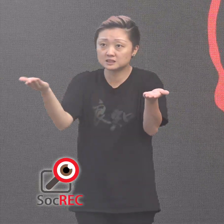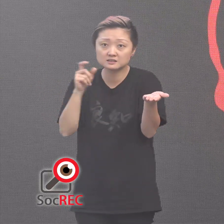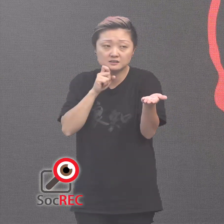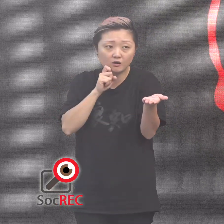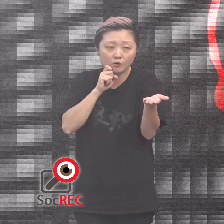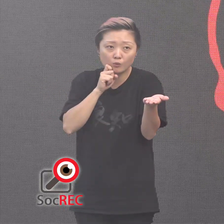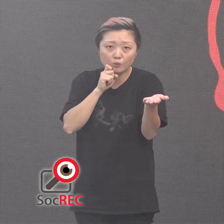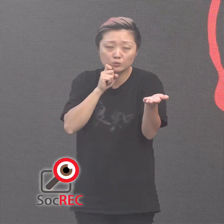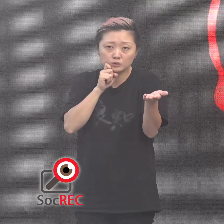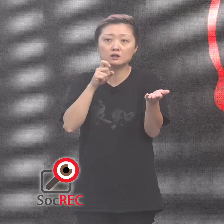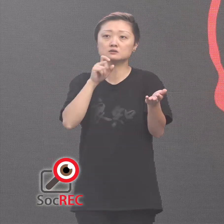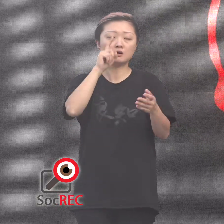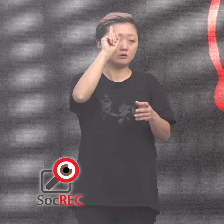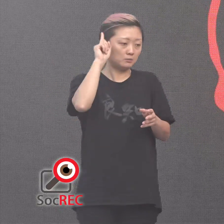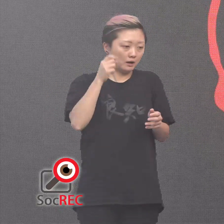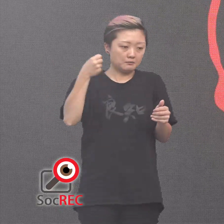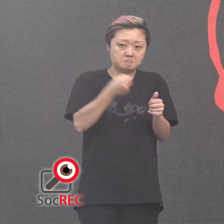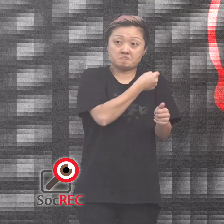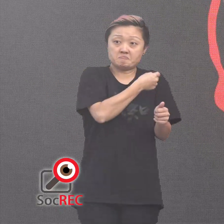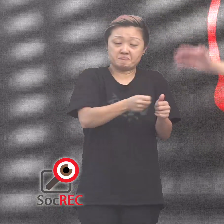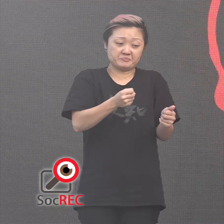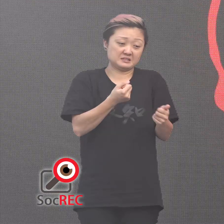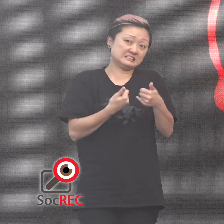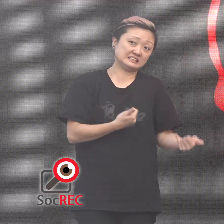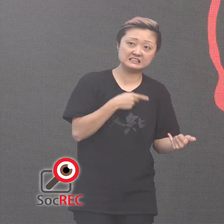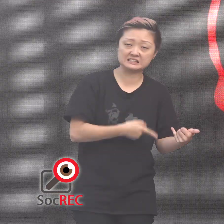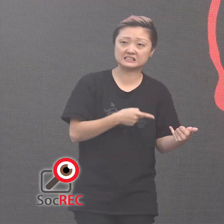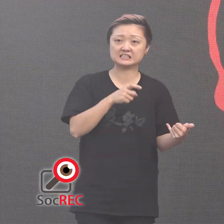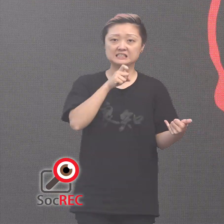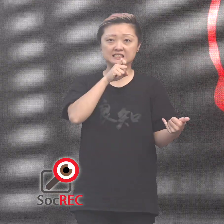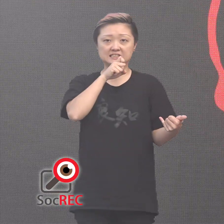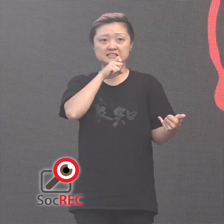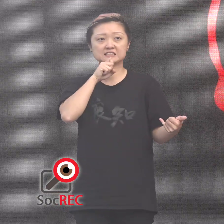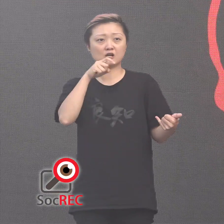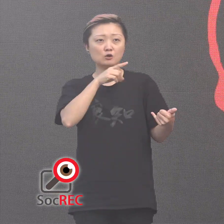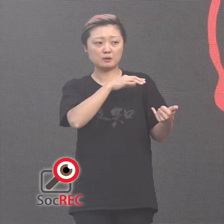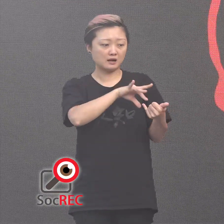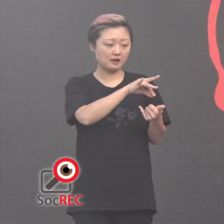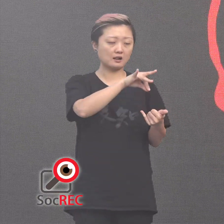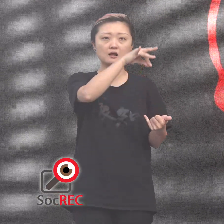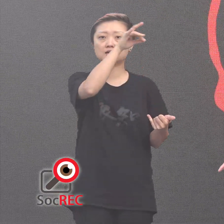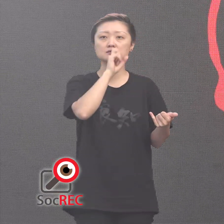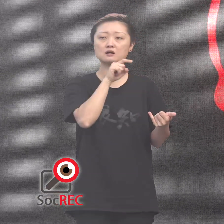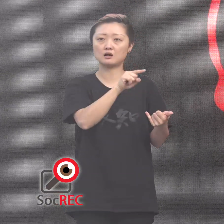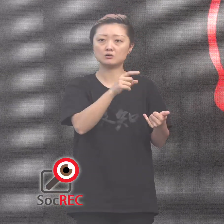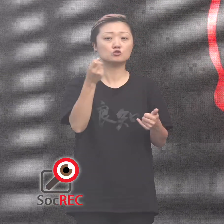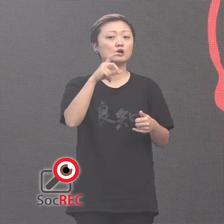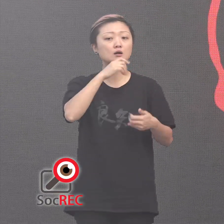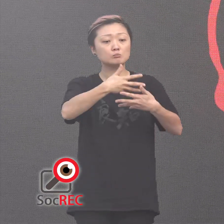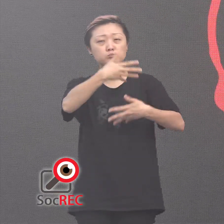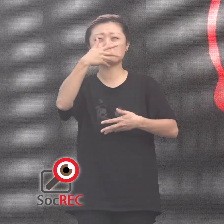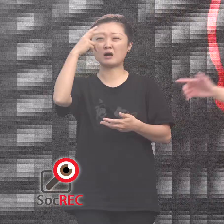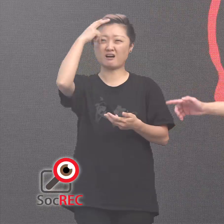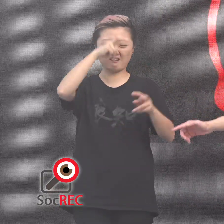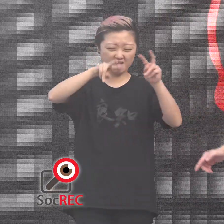那些被殴打致死、那些冤屈的灵魂、那些被关在黑牢里、那些